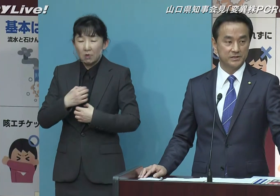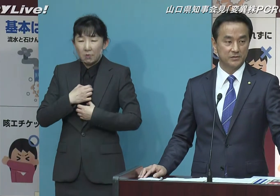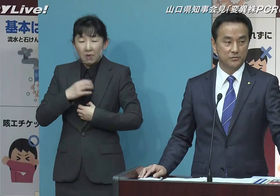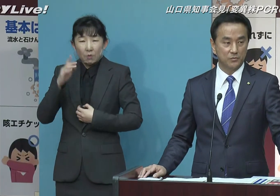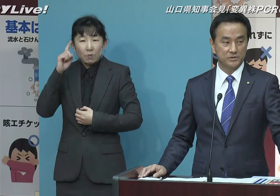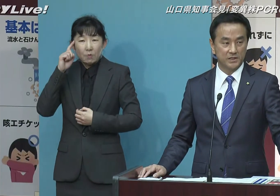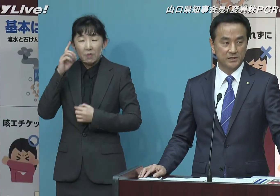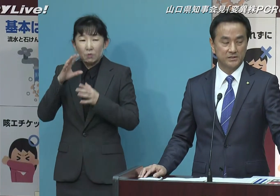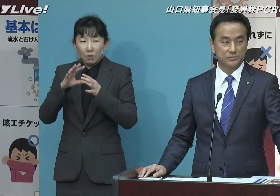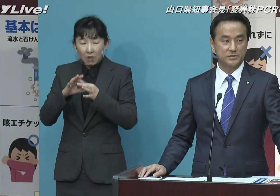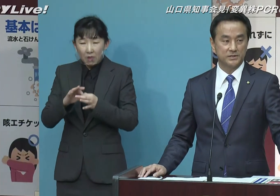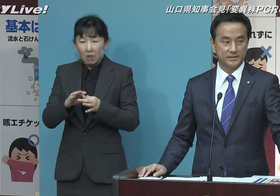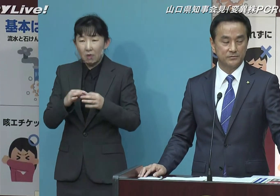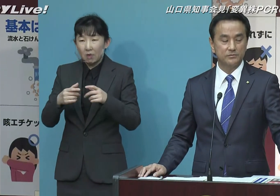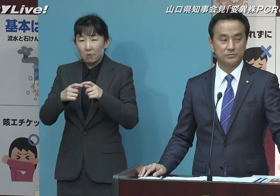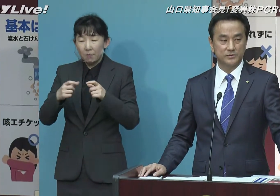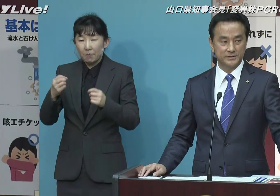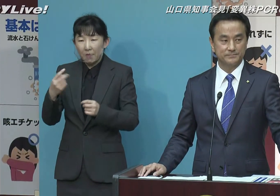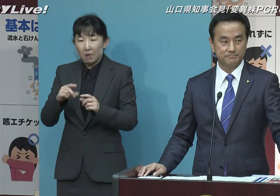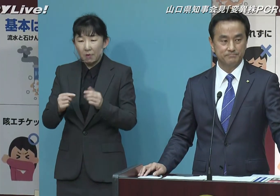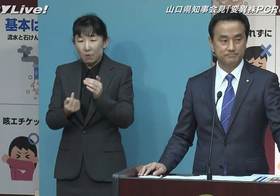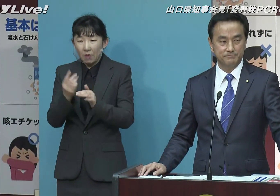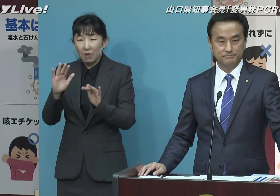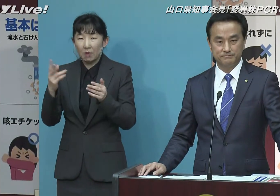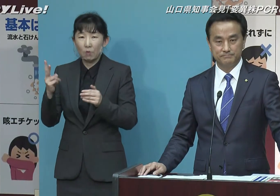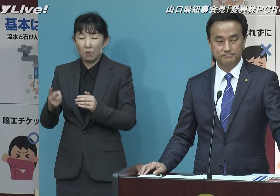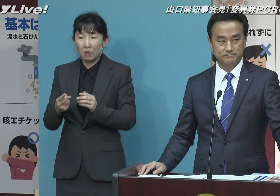ように、しっかりとこの期間に対策をしていきたいということです。